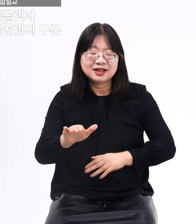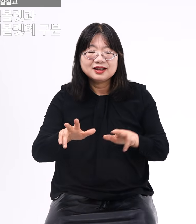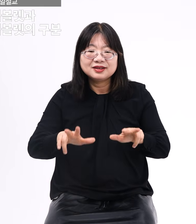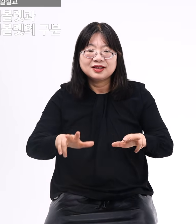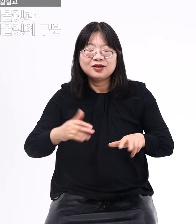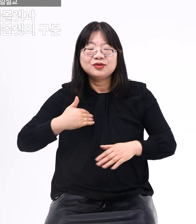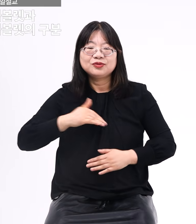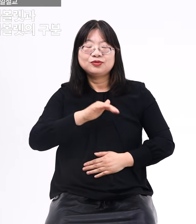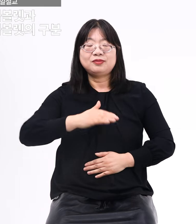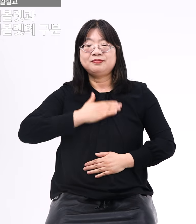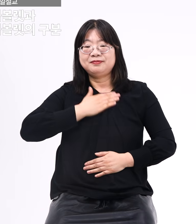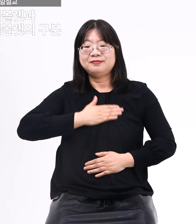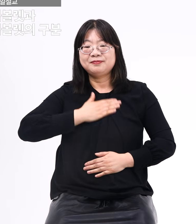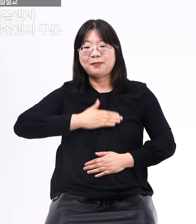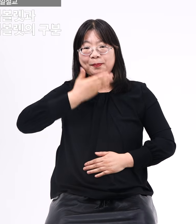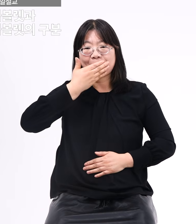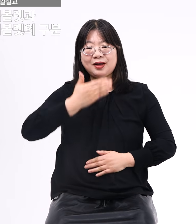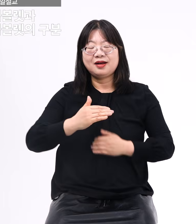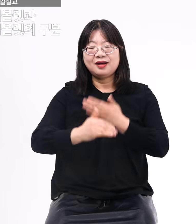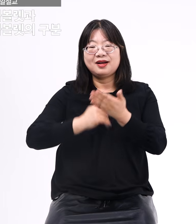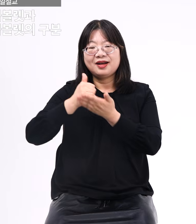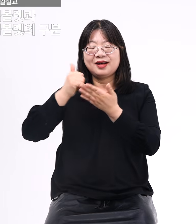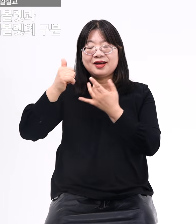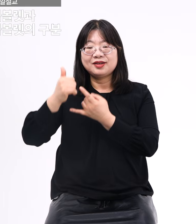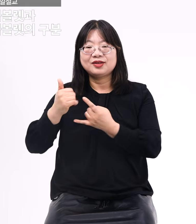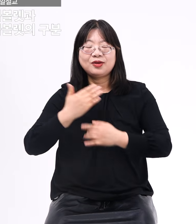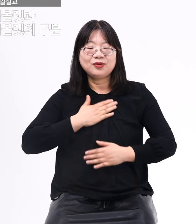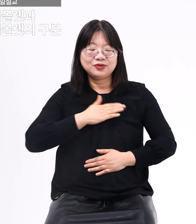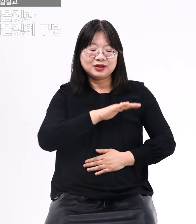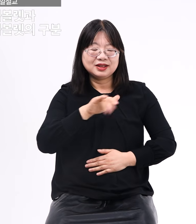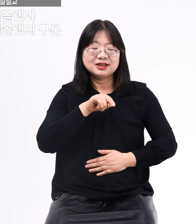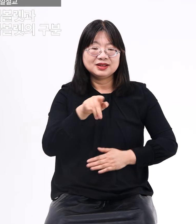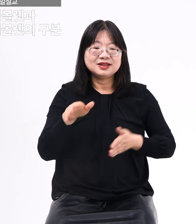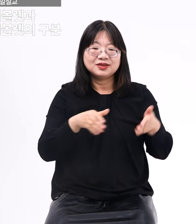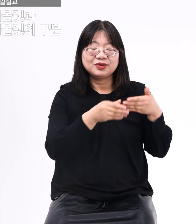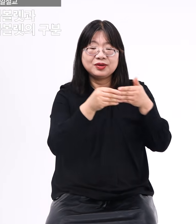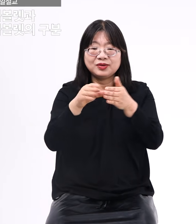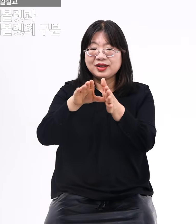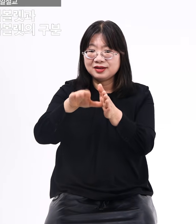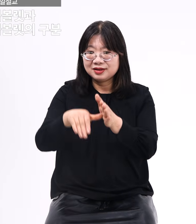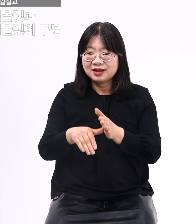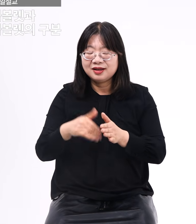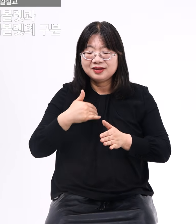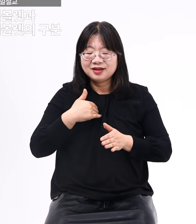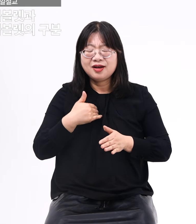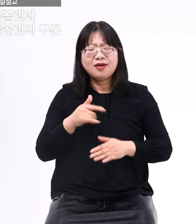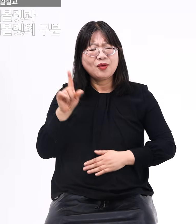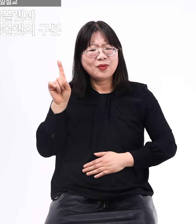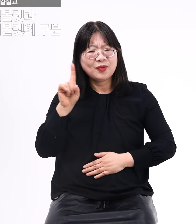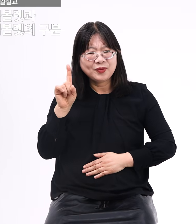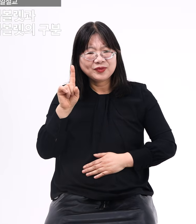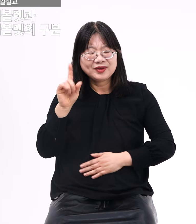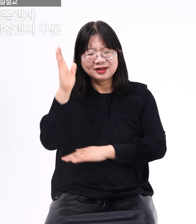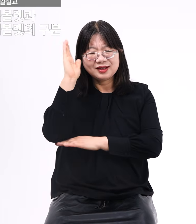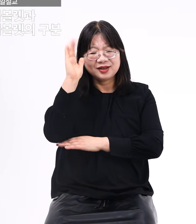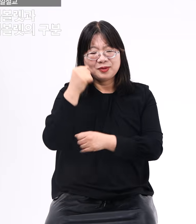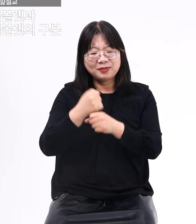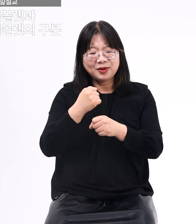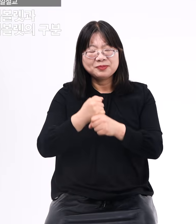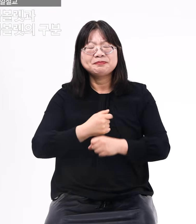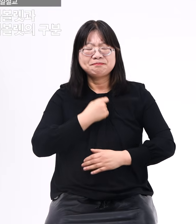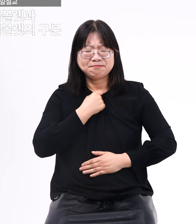이젠 우린 알아요. 하나님께서 우리를 그 길로 인도하실 때 나와 어떤 스토리를 만들어